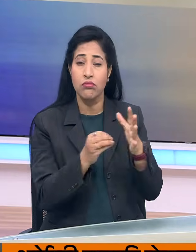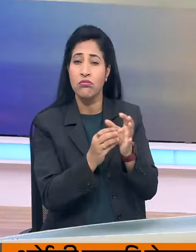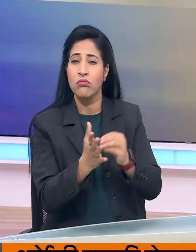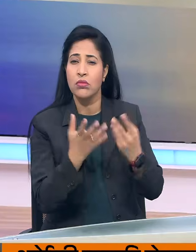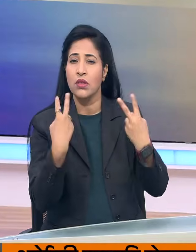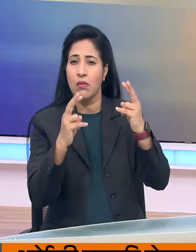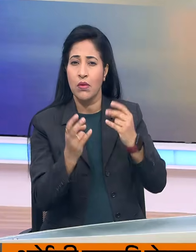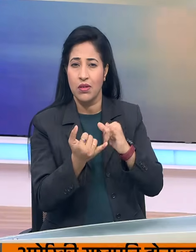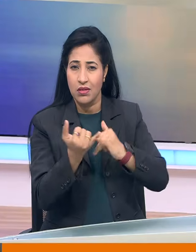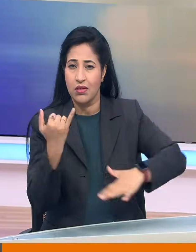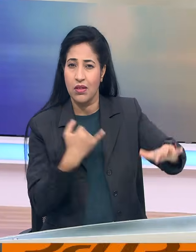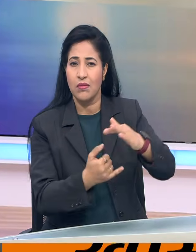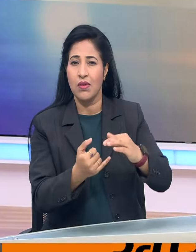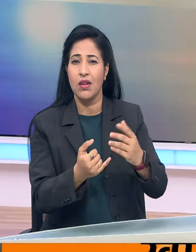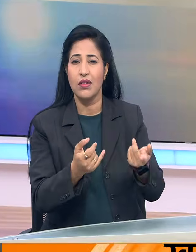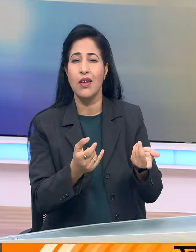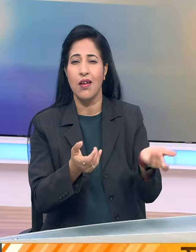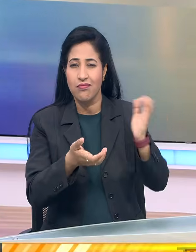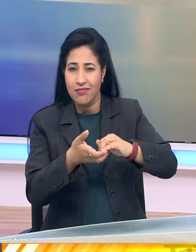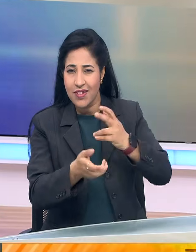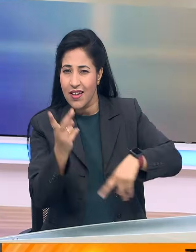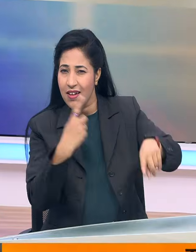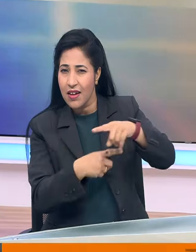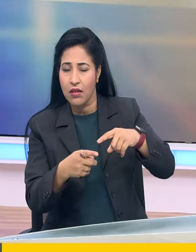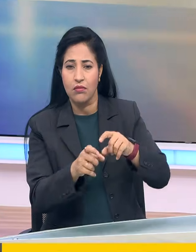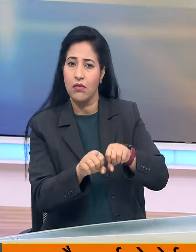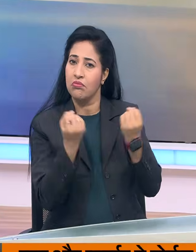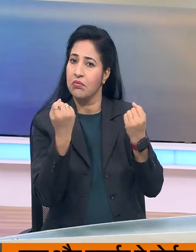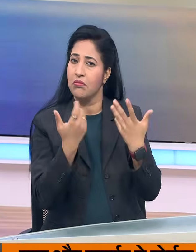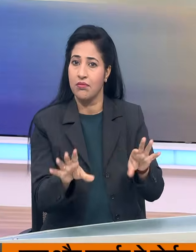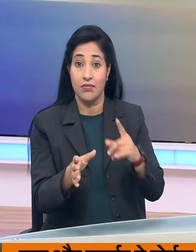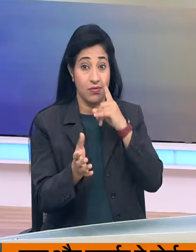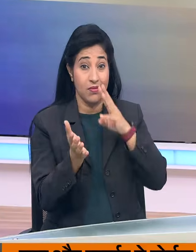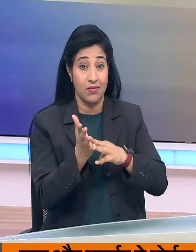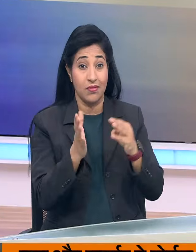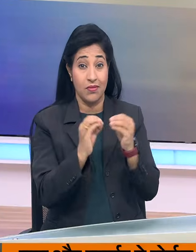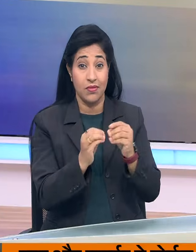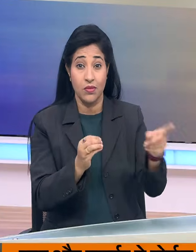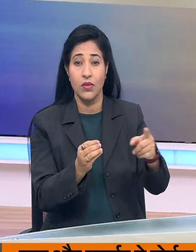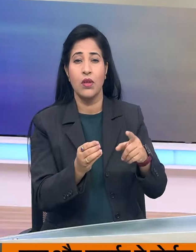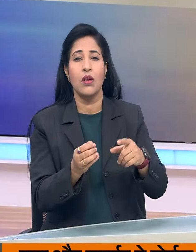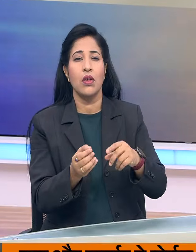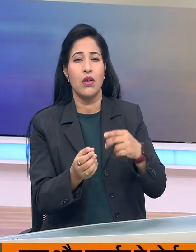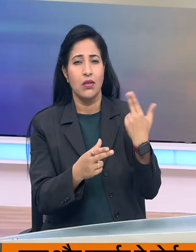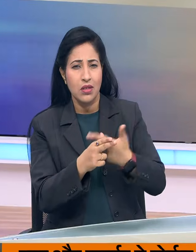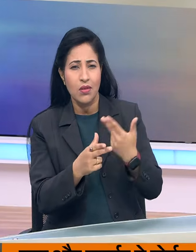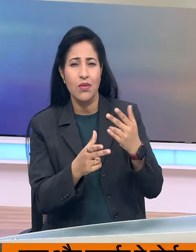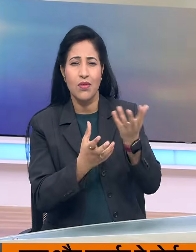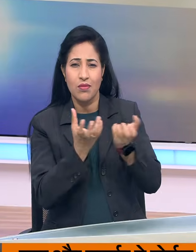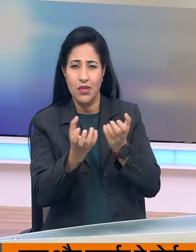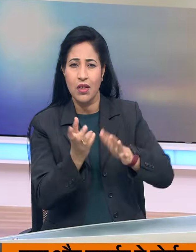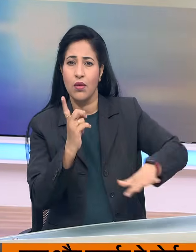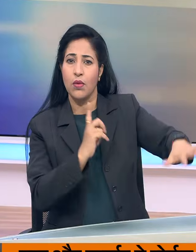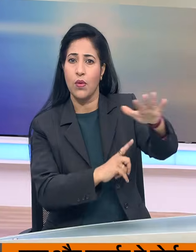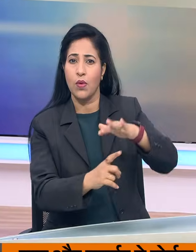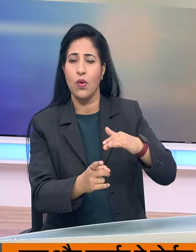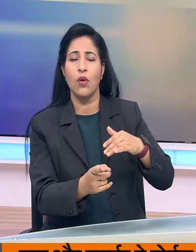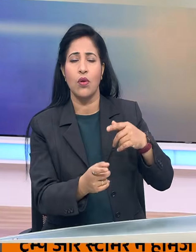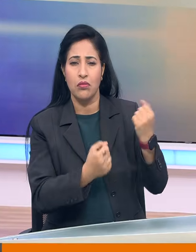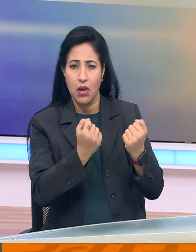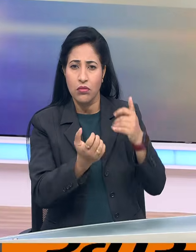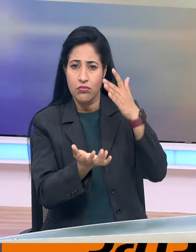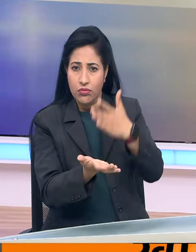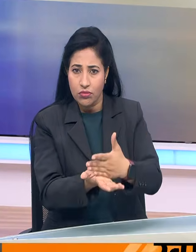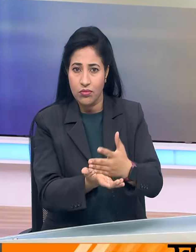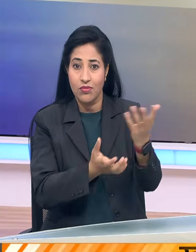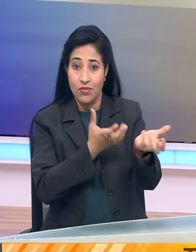सामाजिक ताने बाने को नष्ट कर देंगे। कल ममता बनर्जी चुनाव प्रचार के दौरान सब्जी मंडी पहुंच गईं और अपना काफिला रुकवाकर